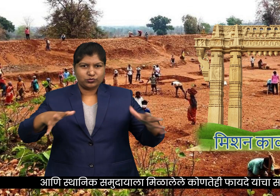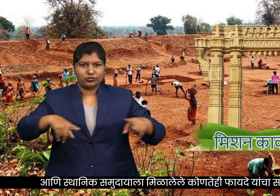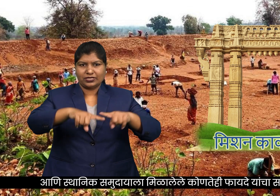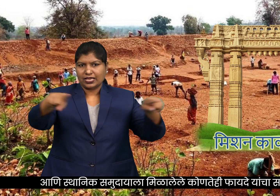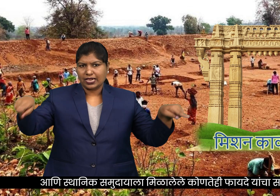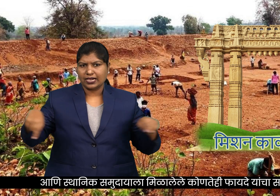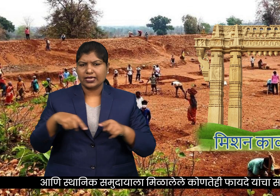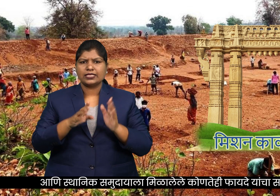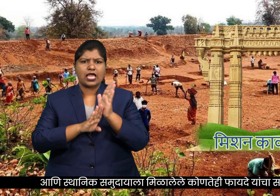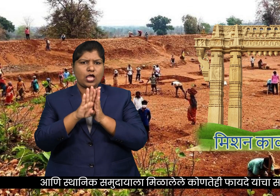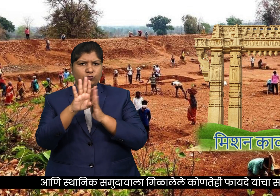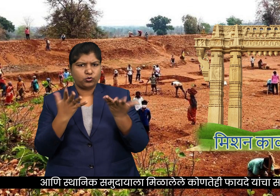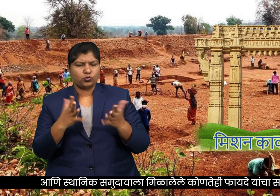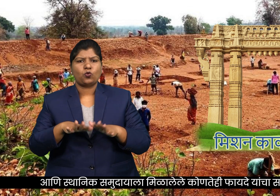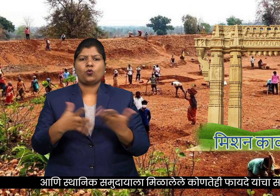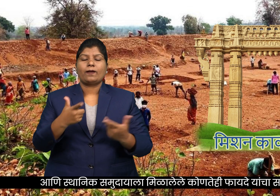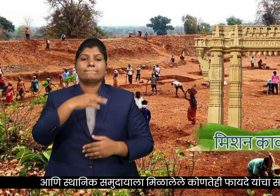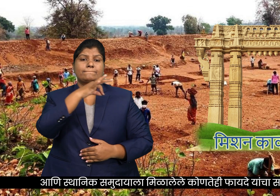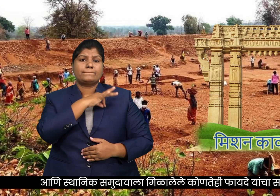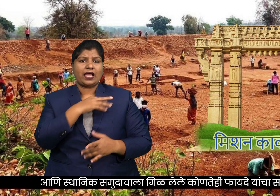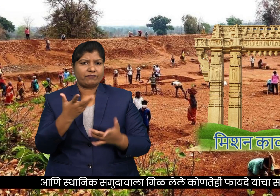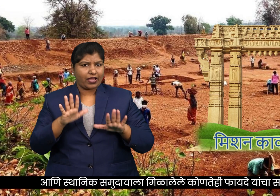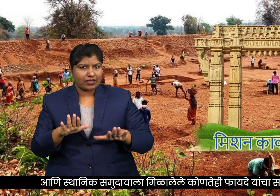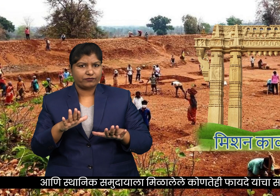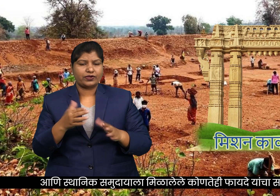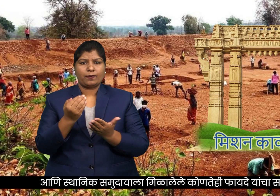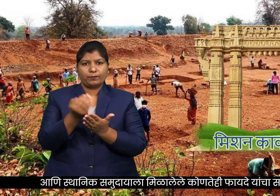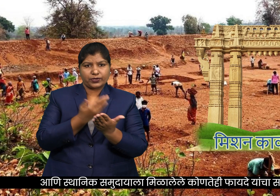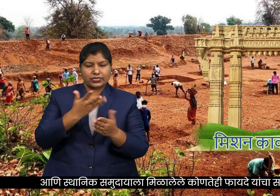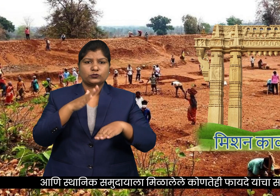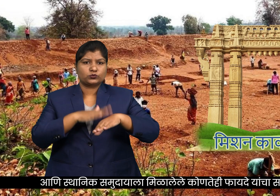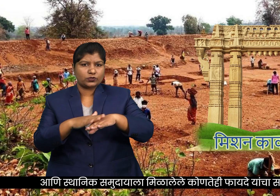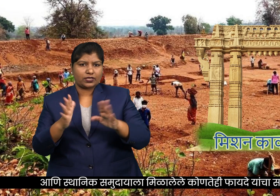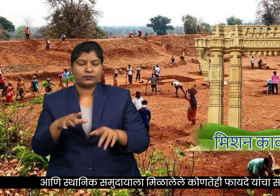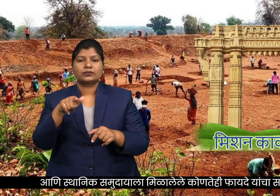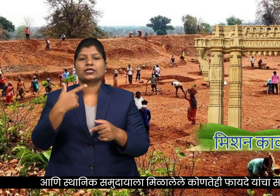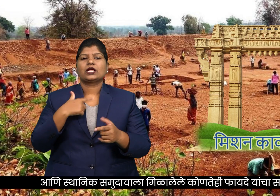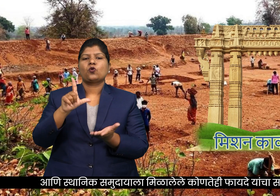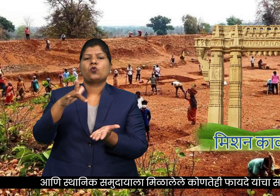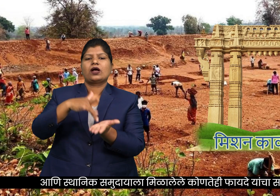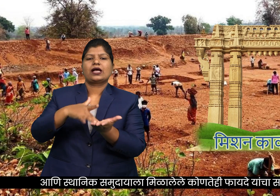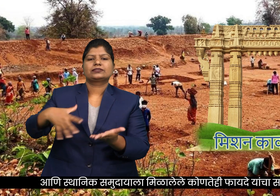स्थानिक समुदायाला मिळालेले कोणतेही फायदे याचा समावेश आहे.